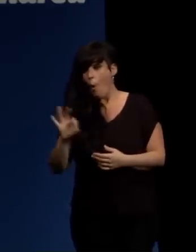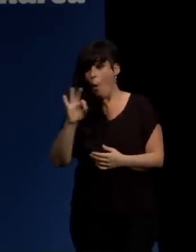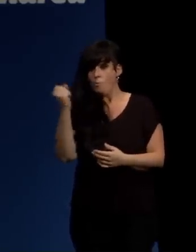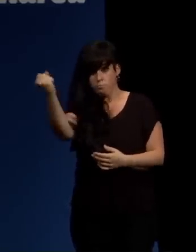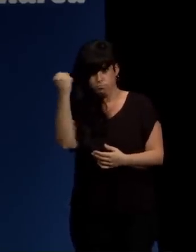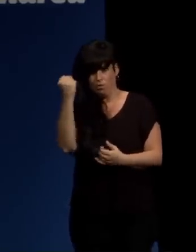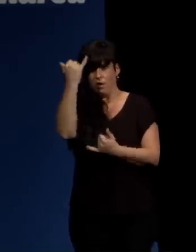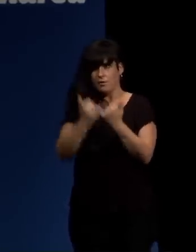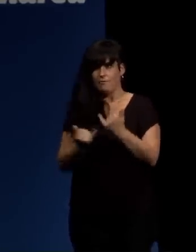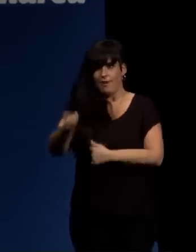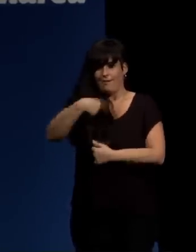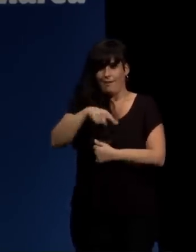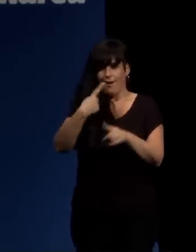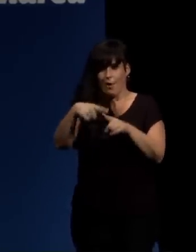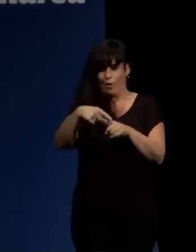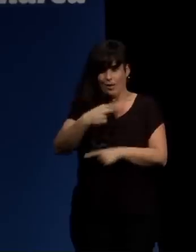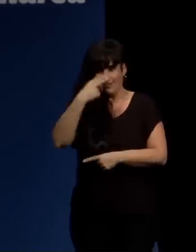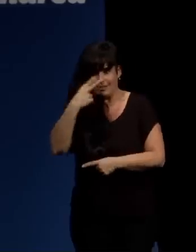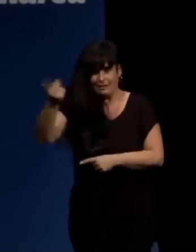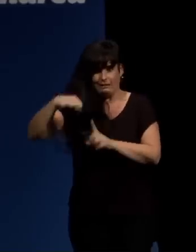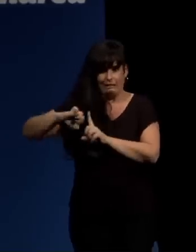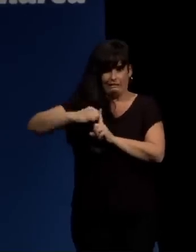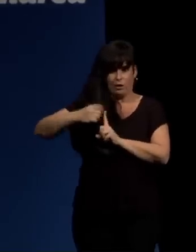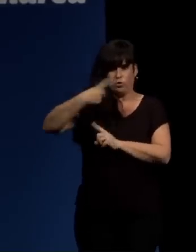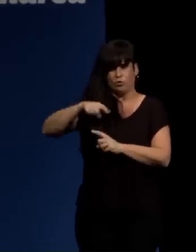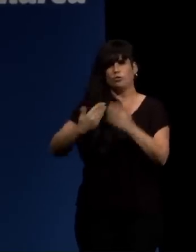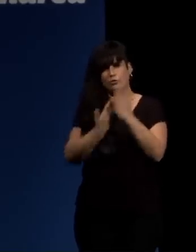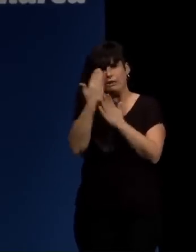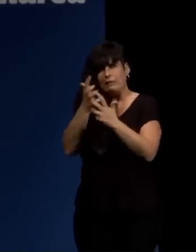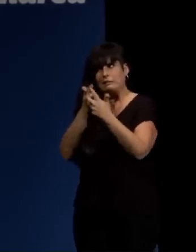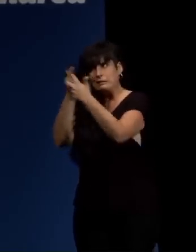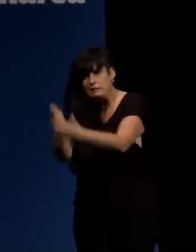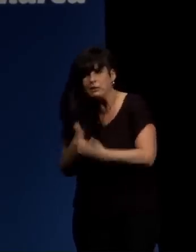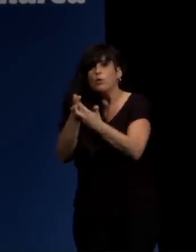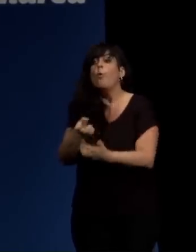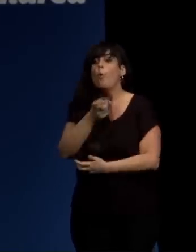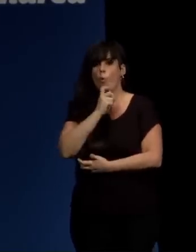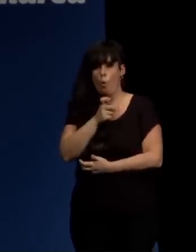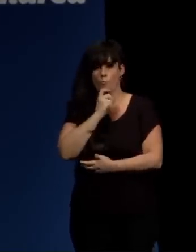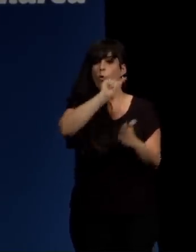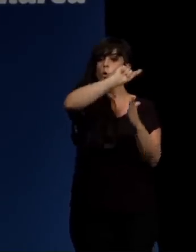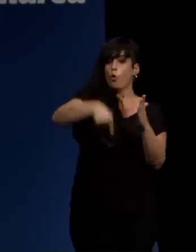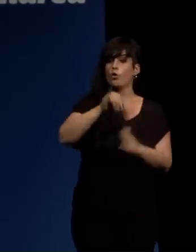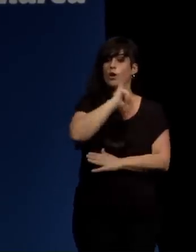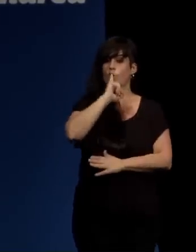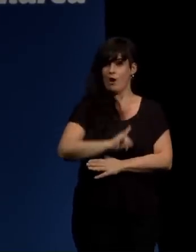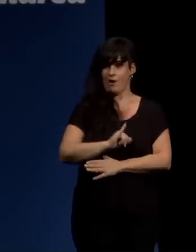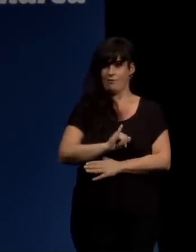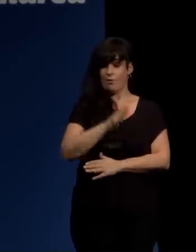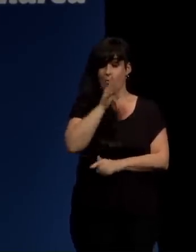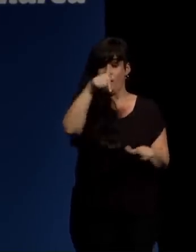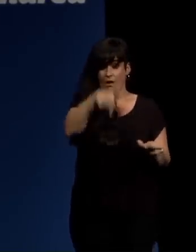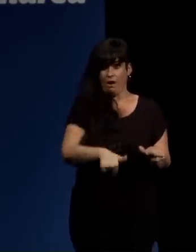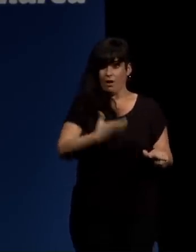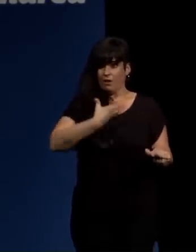as nosas intencións e que seguimos combatendo día a día. O demostramos co contrato eléctrico, un contrato leonino que hipotecaba o noso Concello